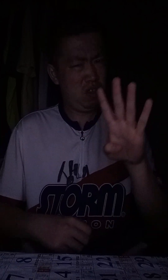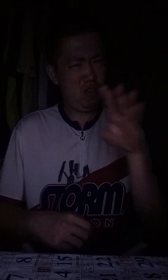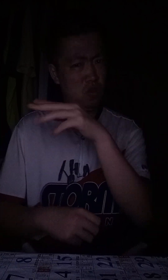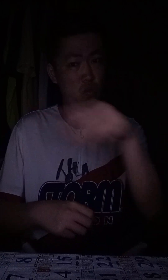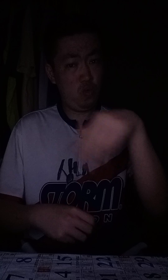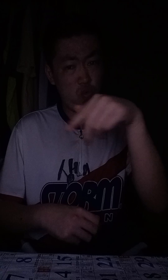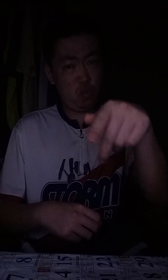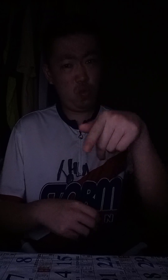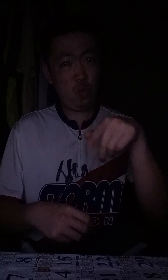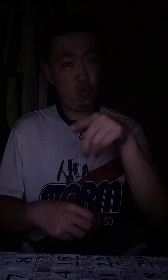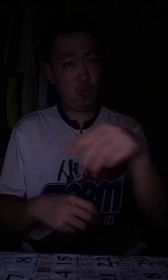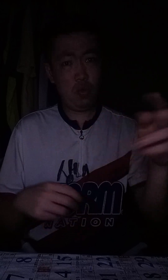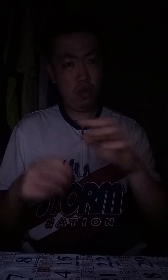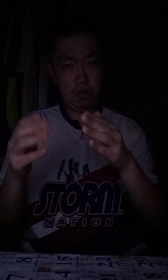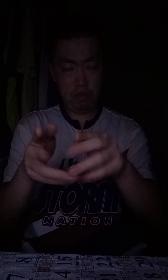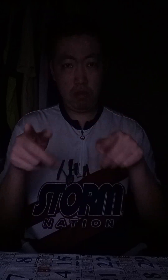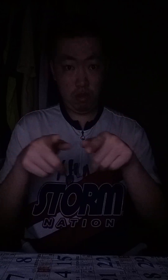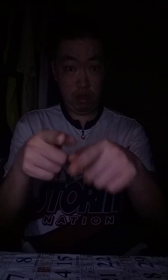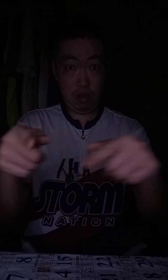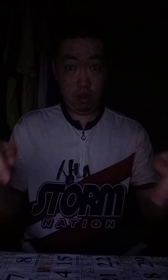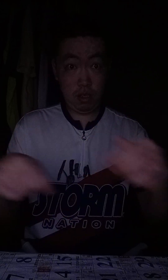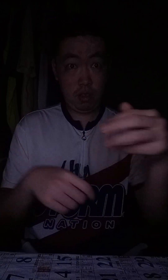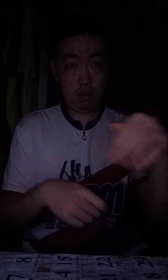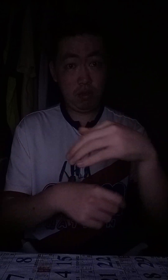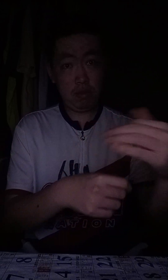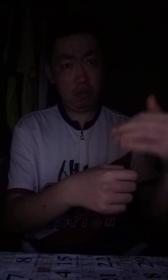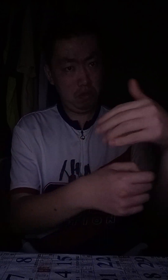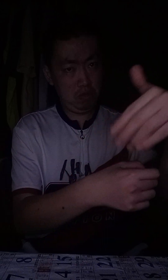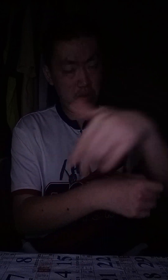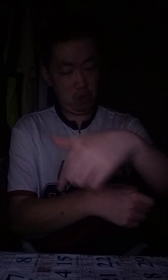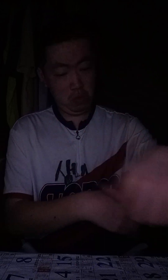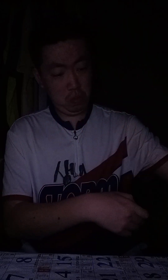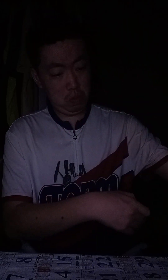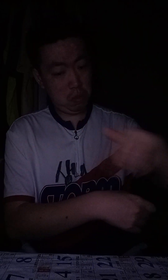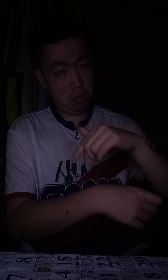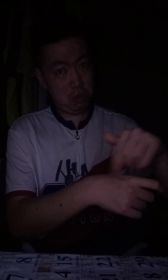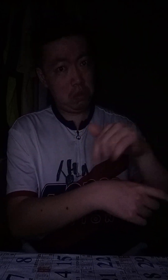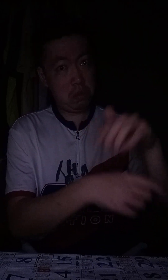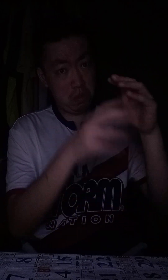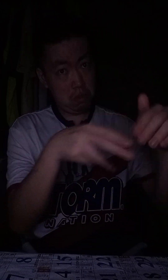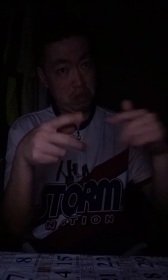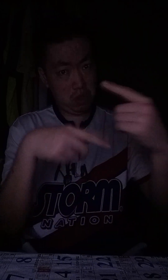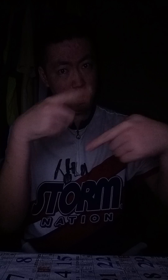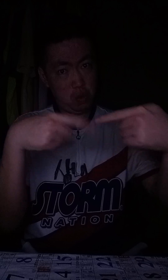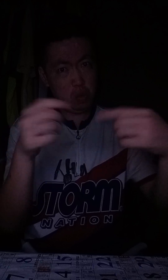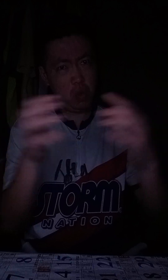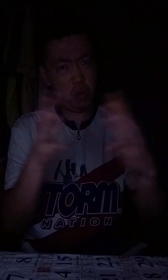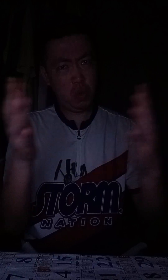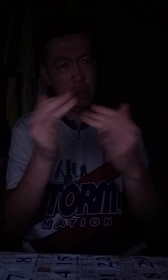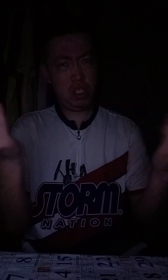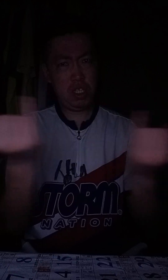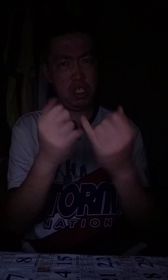4km가량 시원하게 뻗은 도로를 달린 뒤 나오는 내리막 곡선 구간의 교차로는 늘 사고 위험이